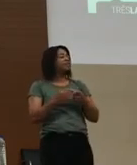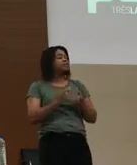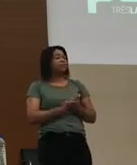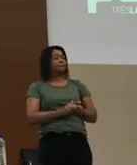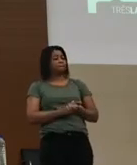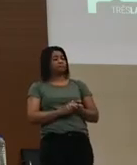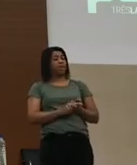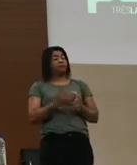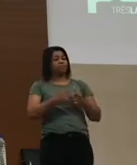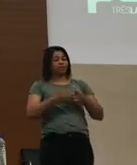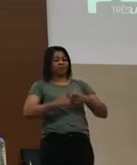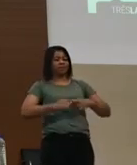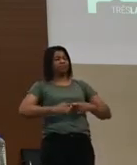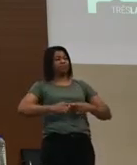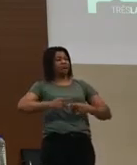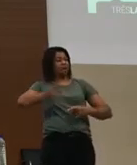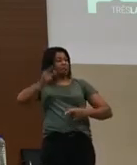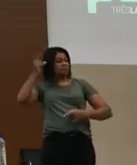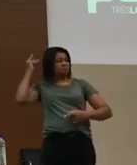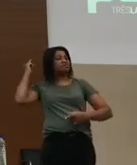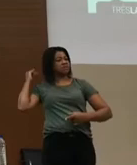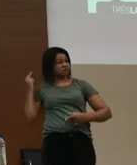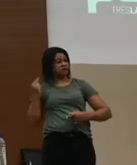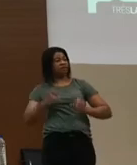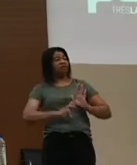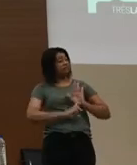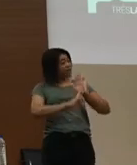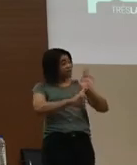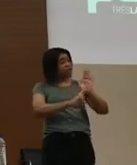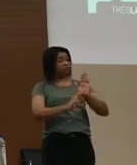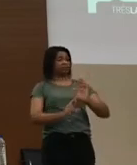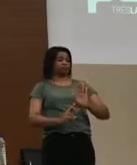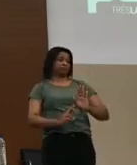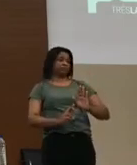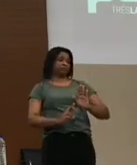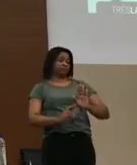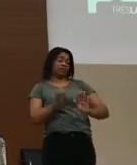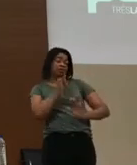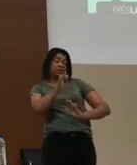porque aquela obra no seu tempo foi uma grande referência.